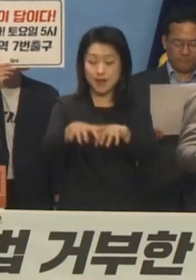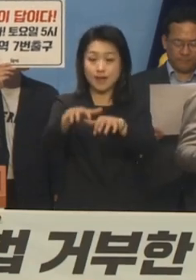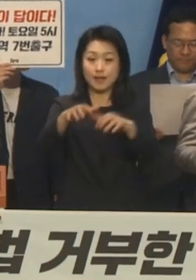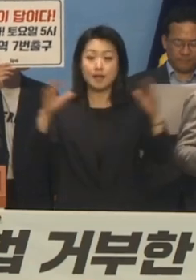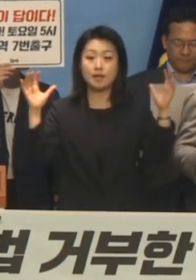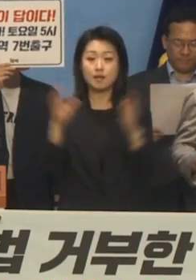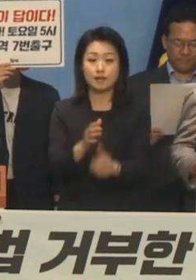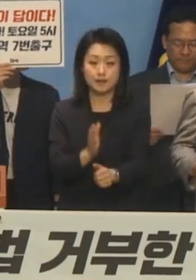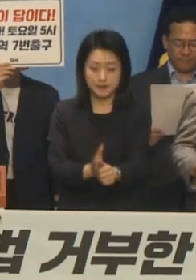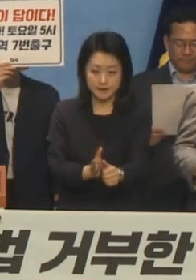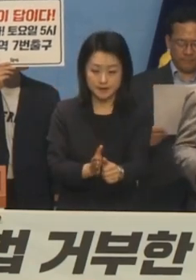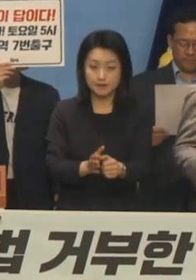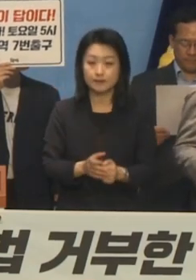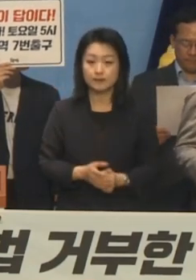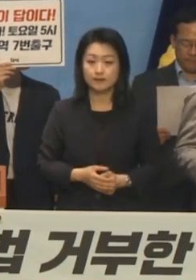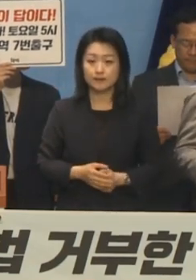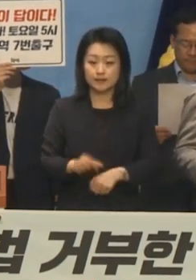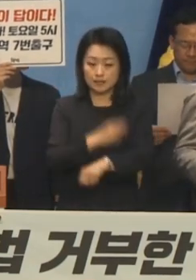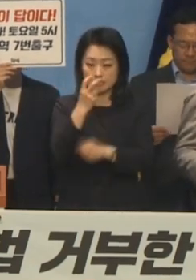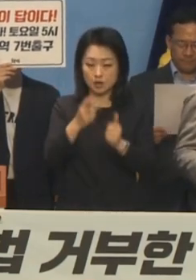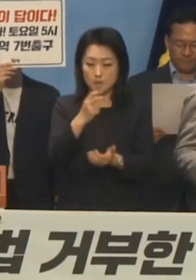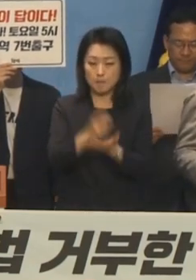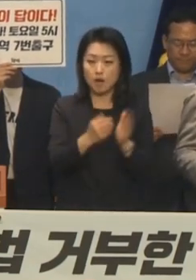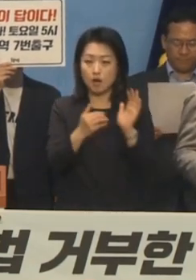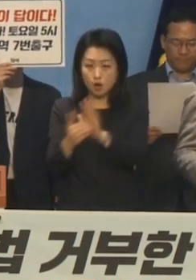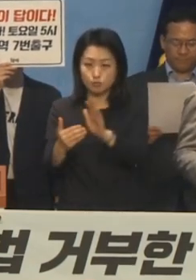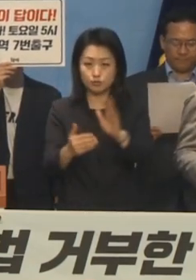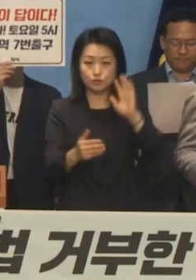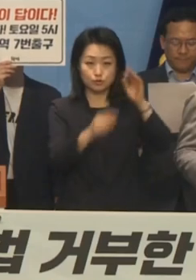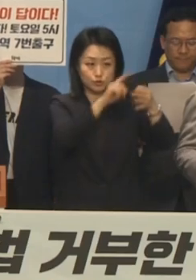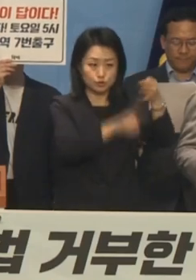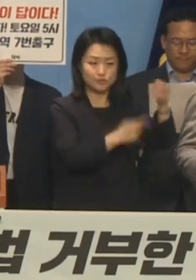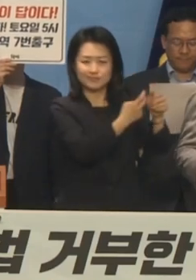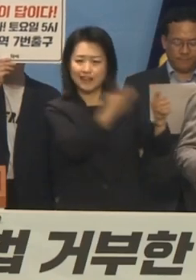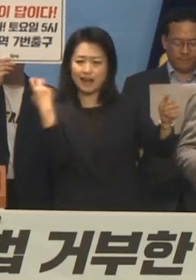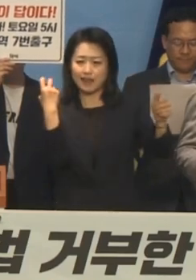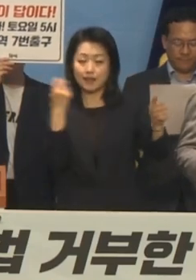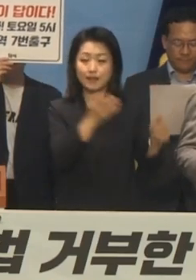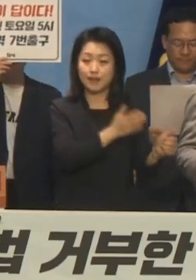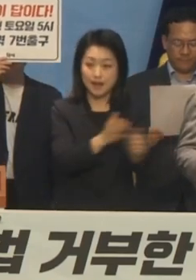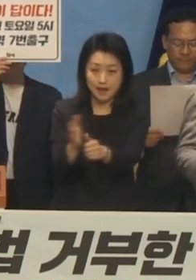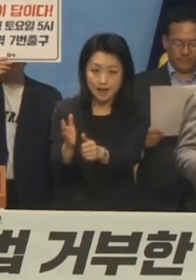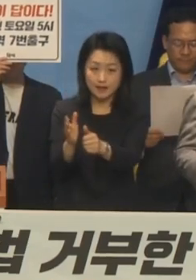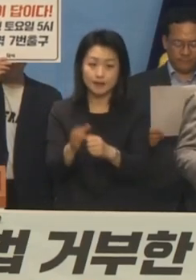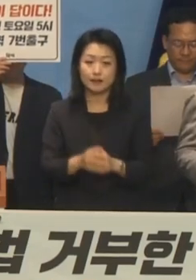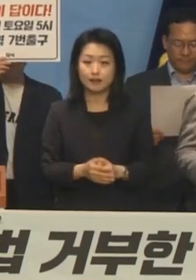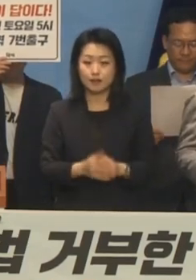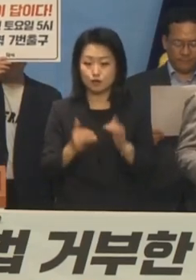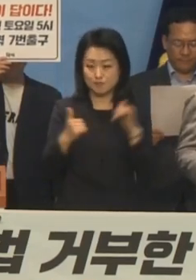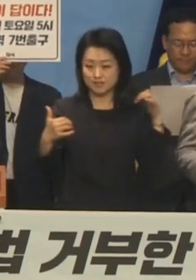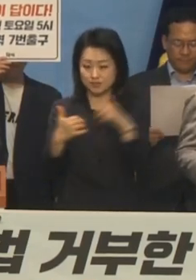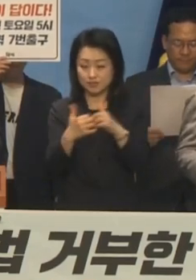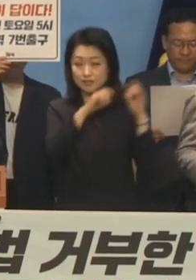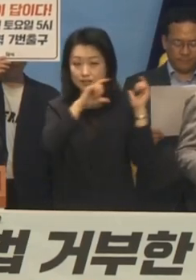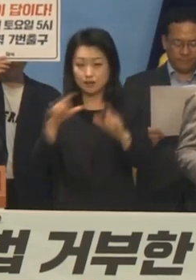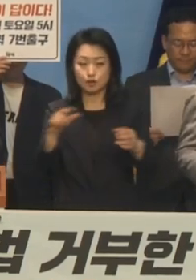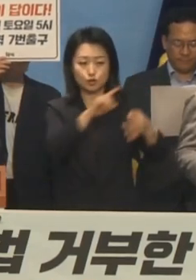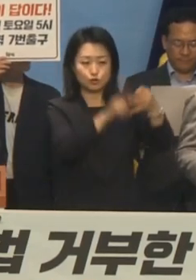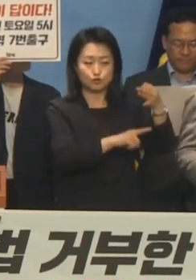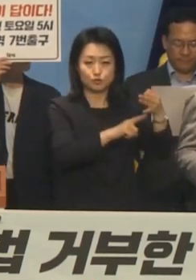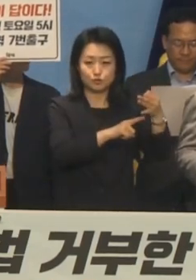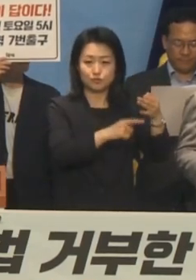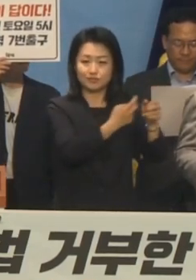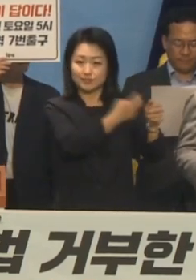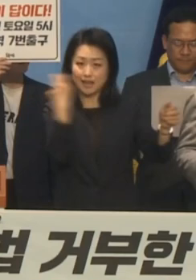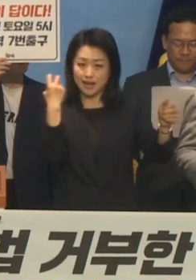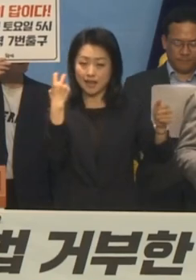집결하자. 최혜병 특검법 거부한 윤석열을 탄핵하라. 국민과의 전쟁선포 윤석열을 탄핵하자. 윤석열 탄핵